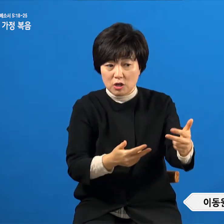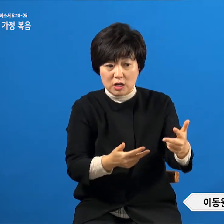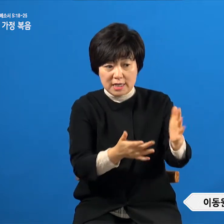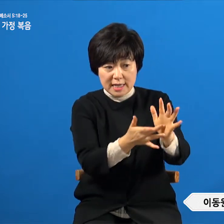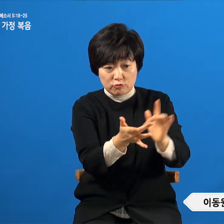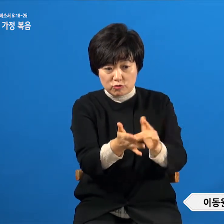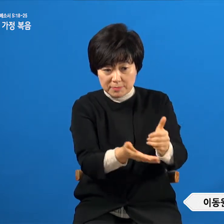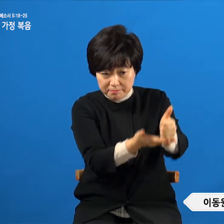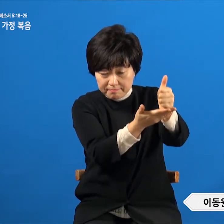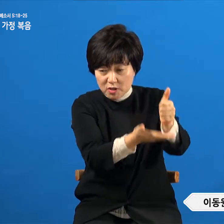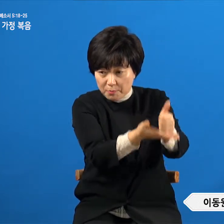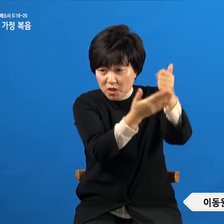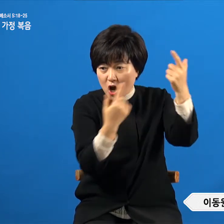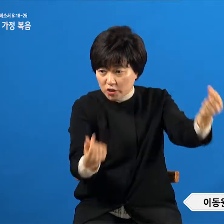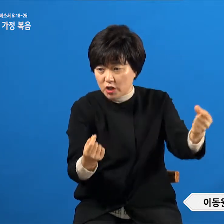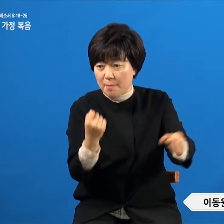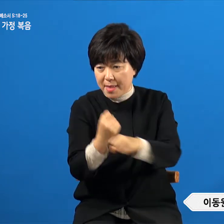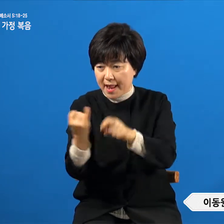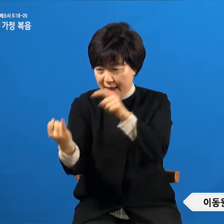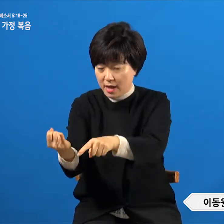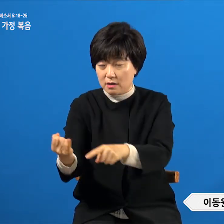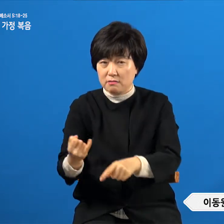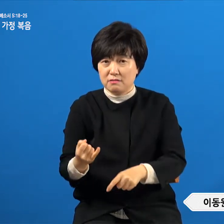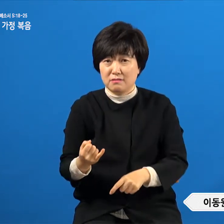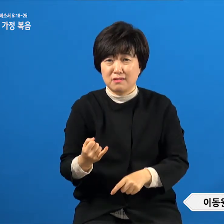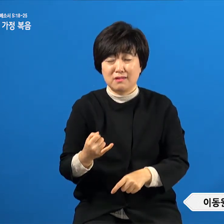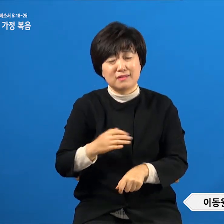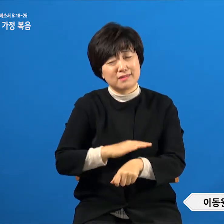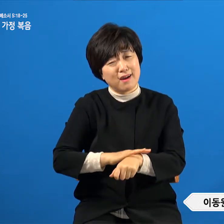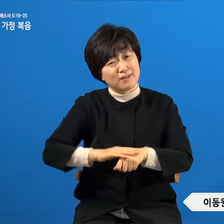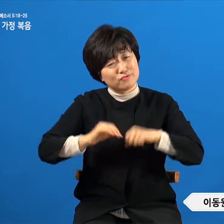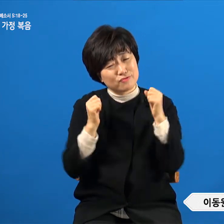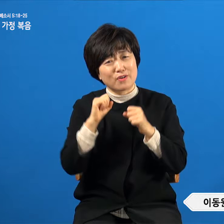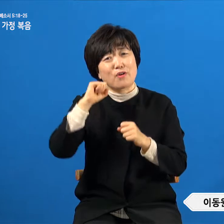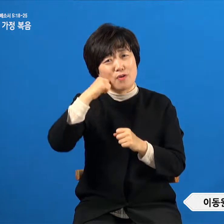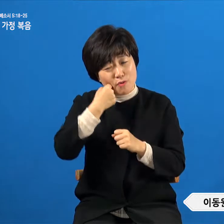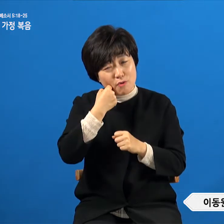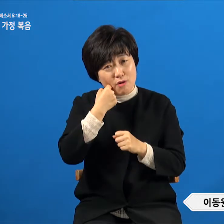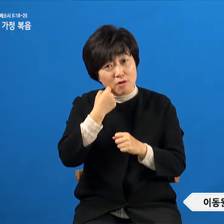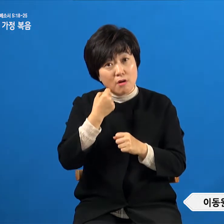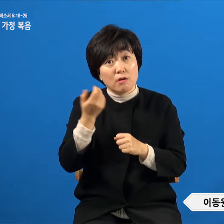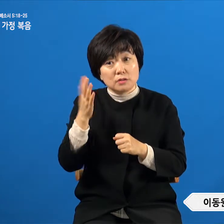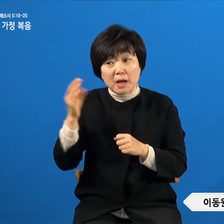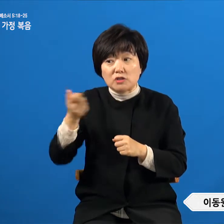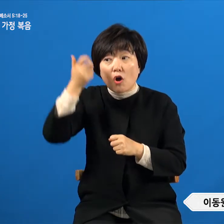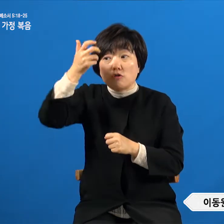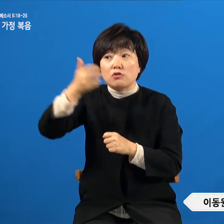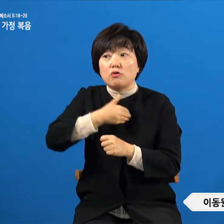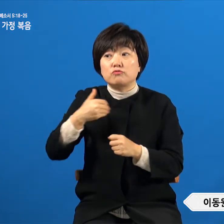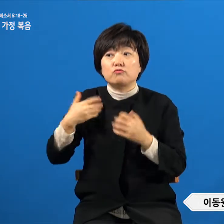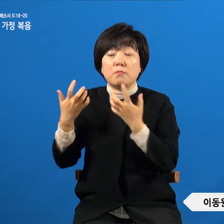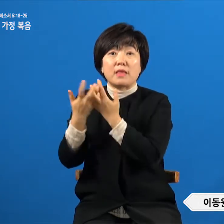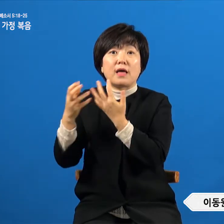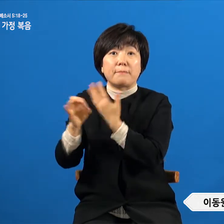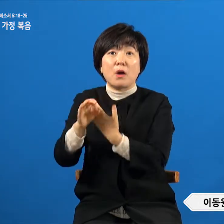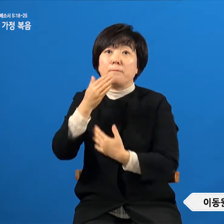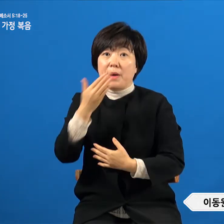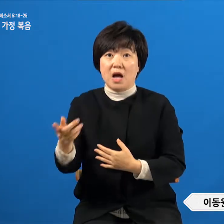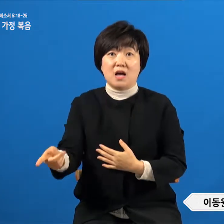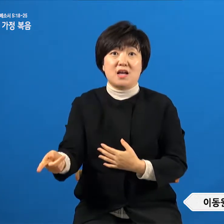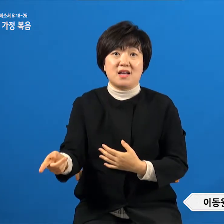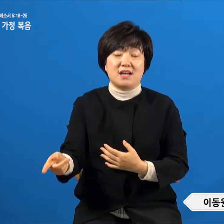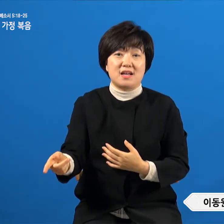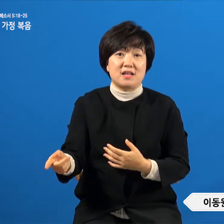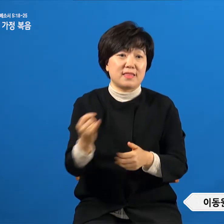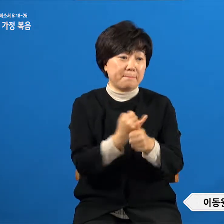하라. 이건 하기 어려운 명령이에요. 순종하기 어려운 명령입니다. 그러나 성령 충만하면 가능할 수가 있다는